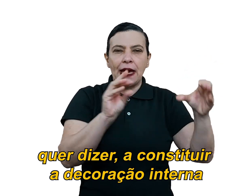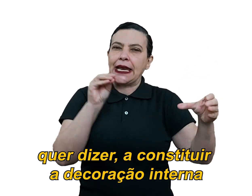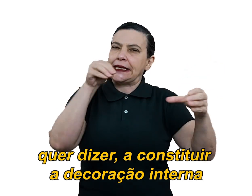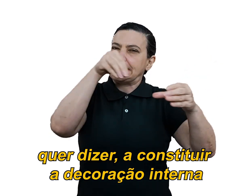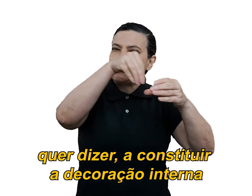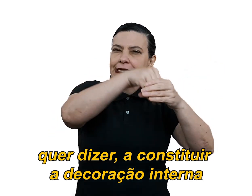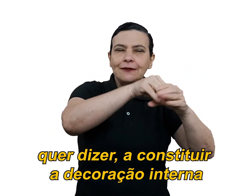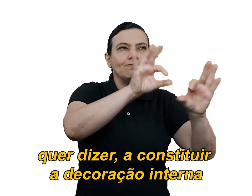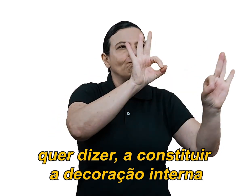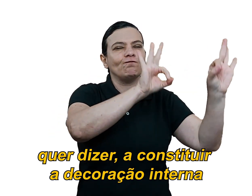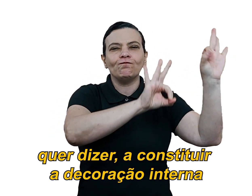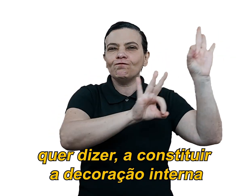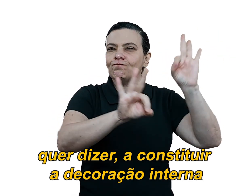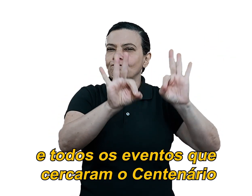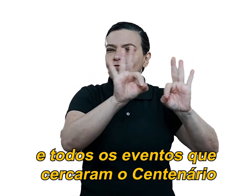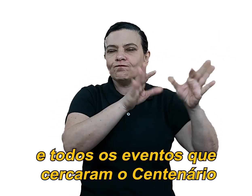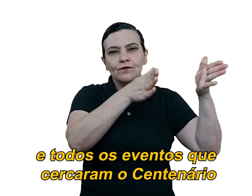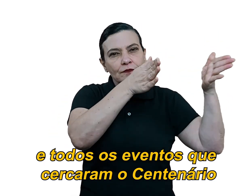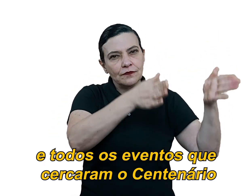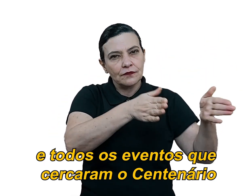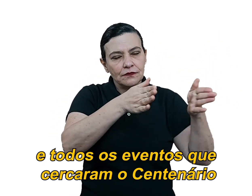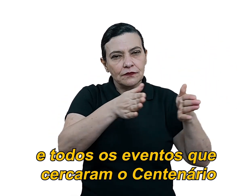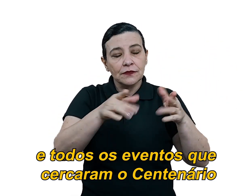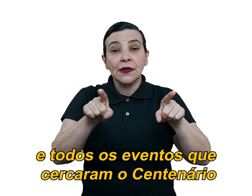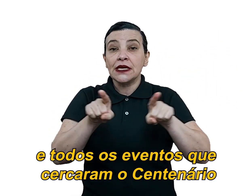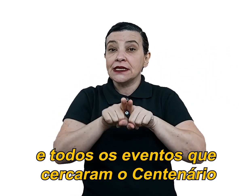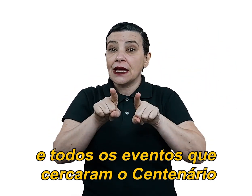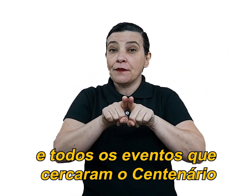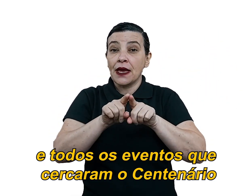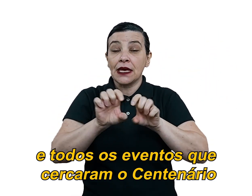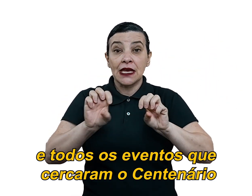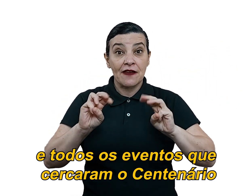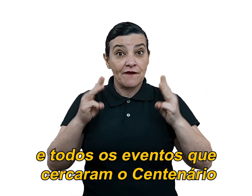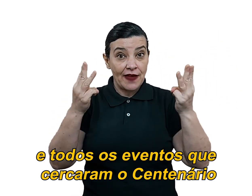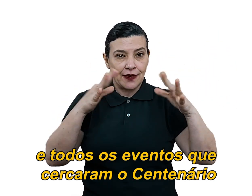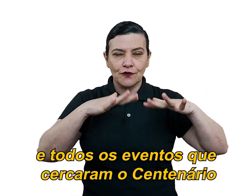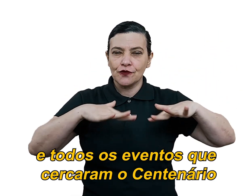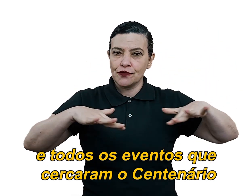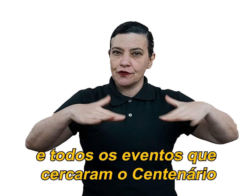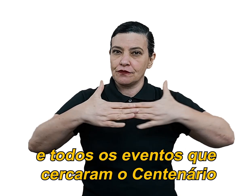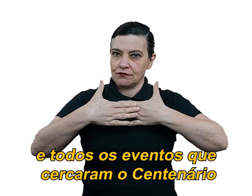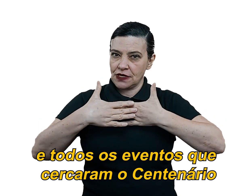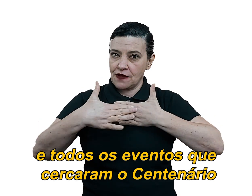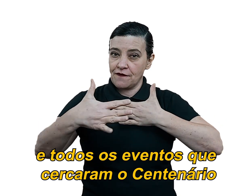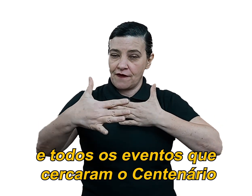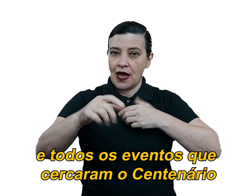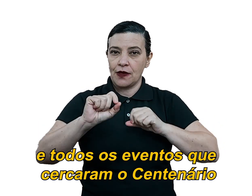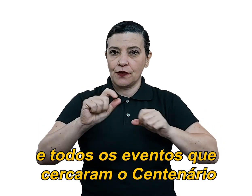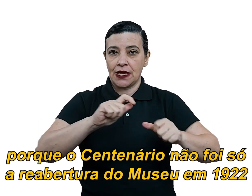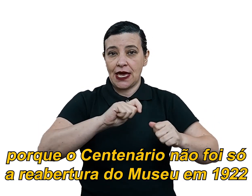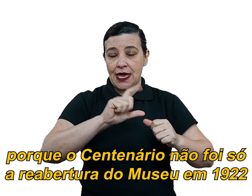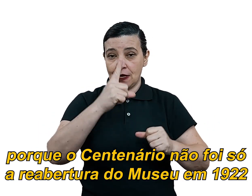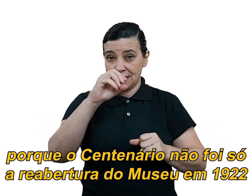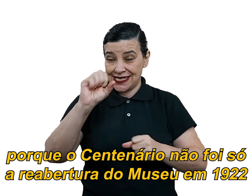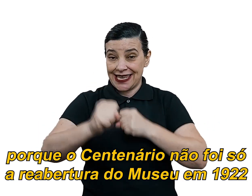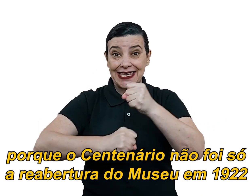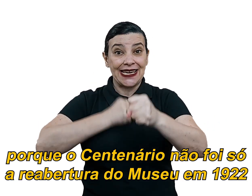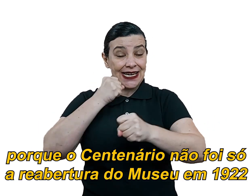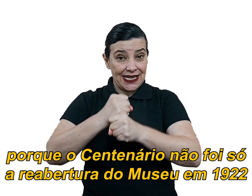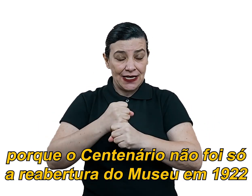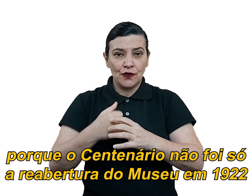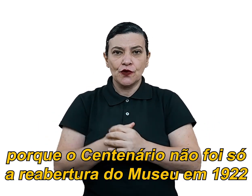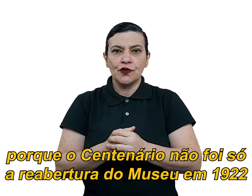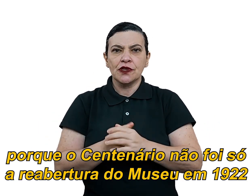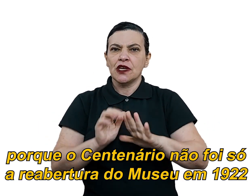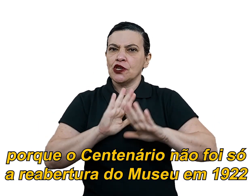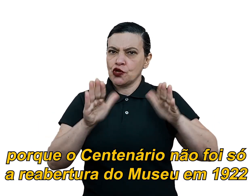a decoração interna e todos os eventos que cercaram o centenário, porque o centenário não